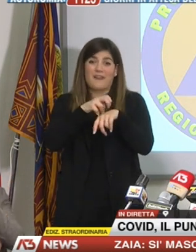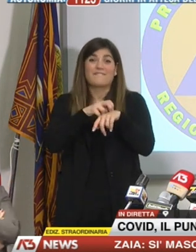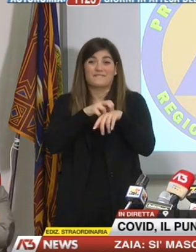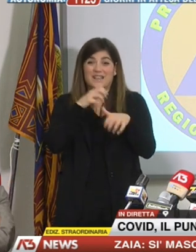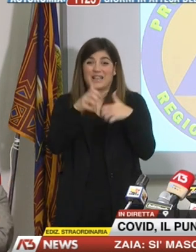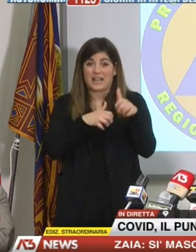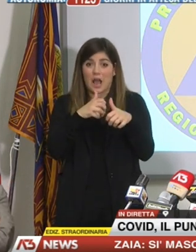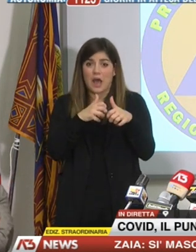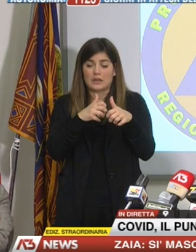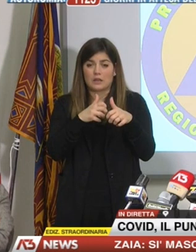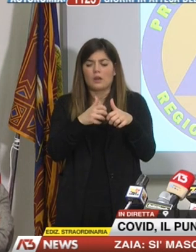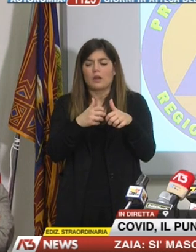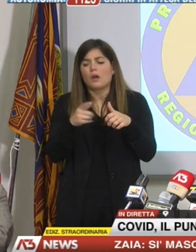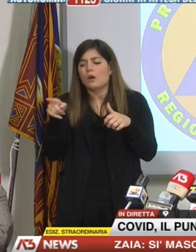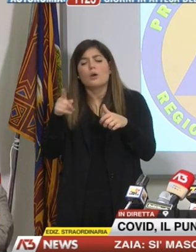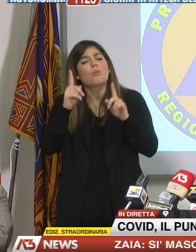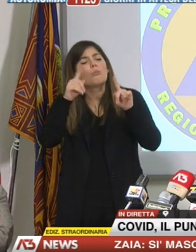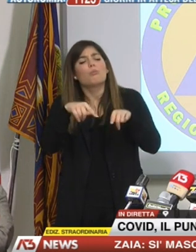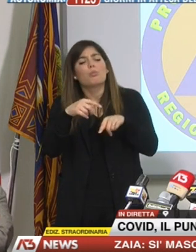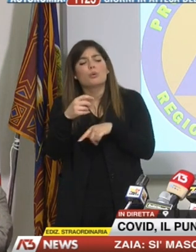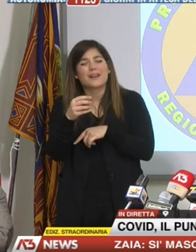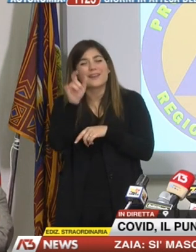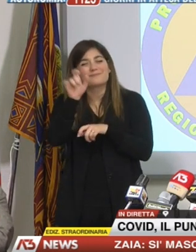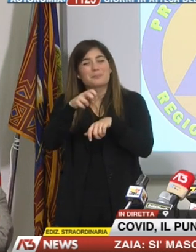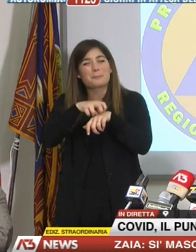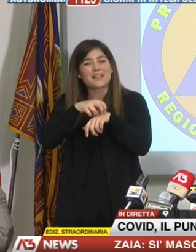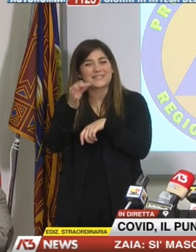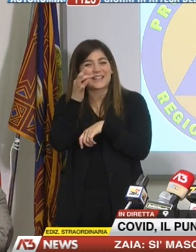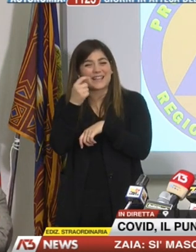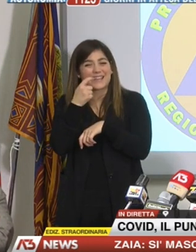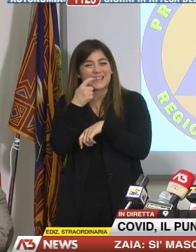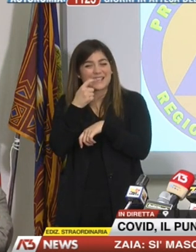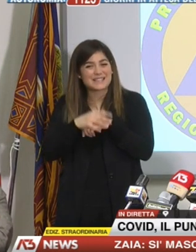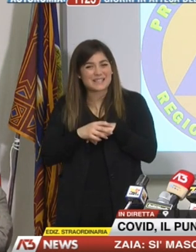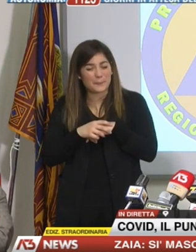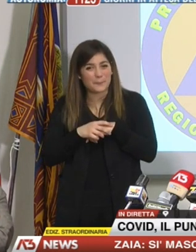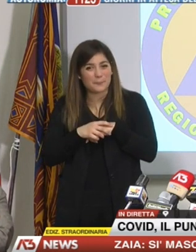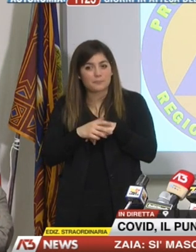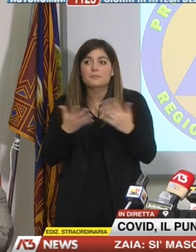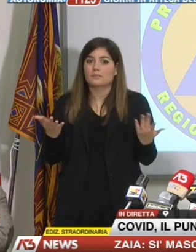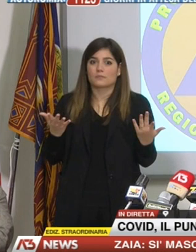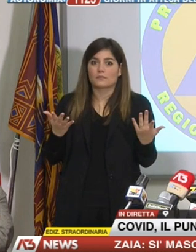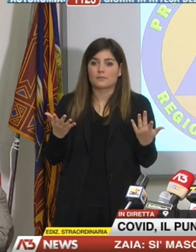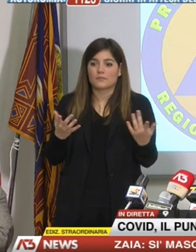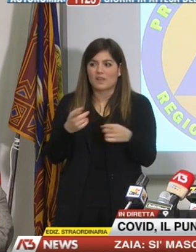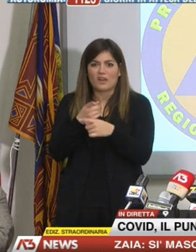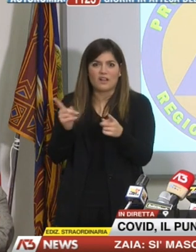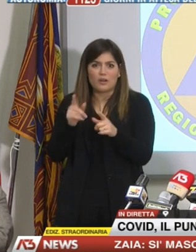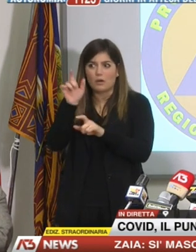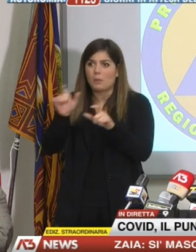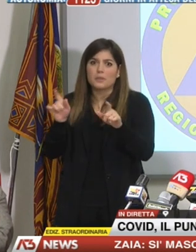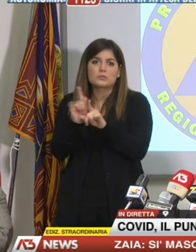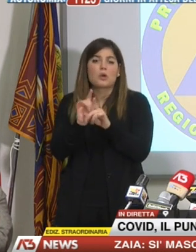abbiamo scritto anche per i dentisti. Cioè non è che siamo di fronte a delle persone che sono avulse da